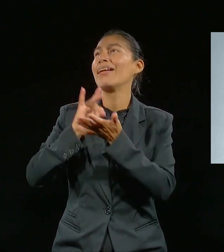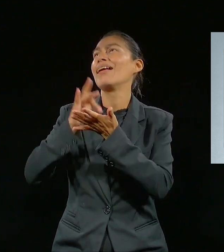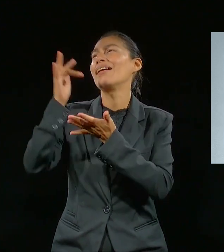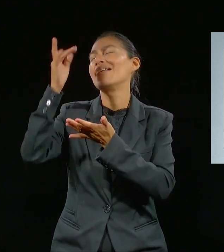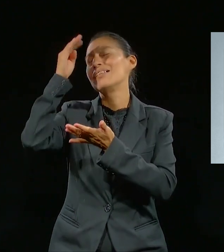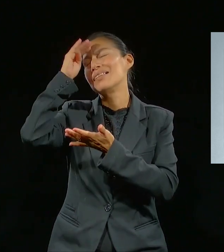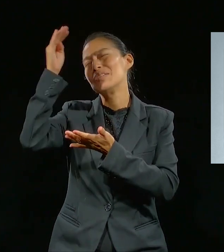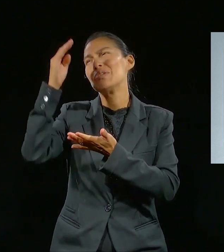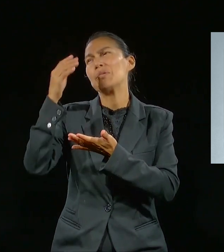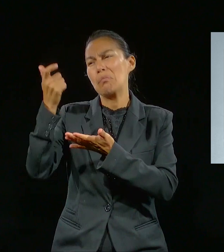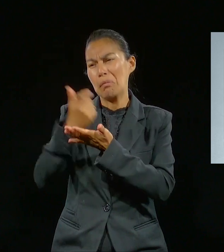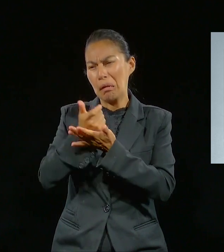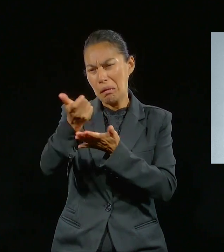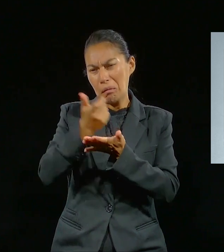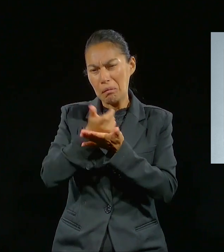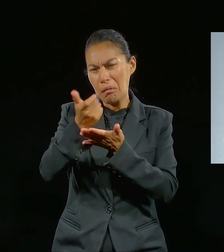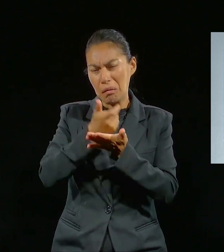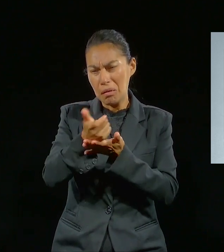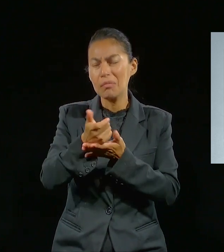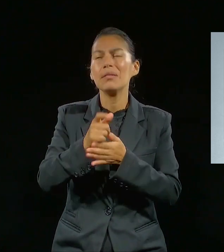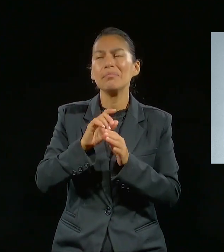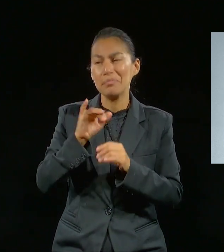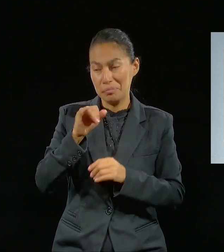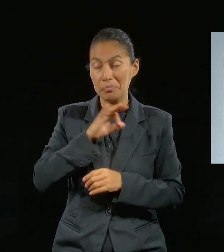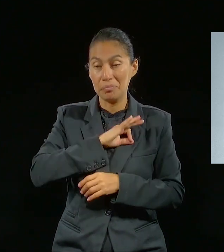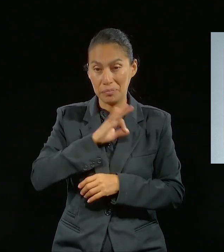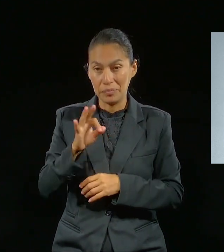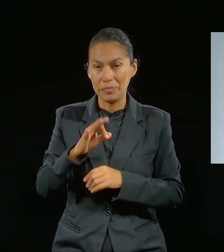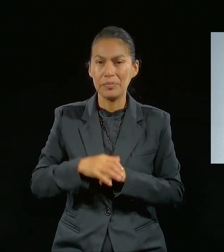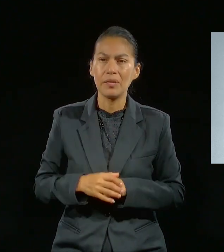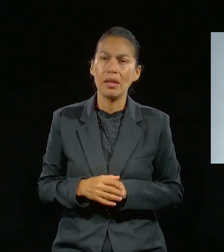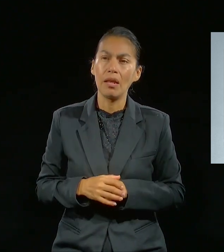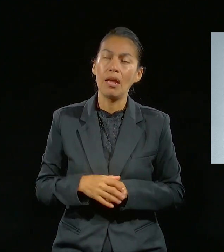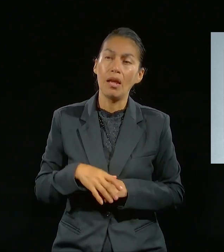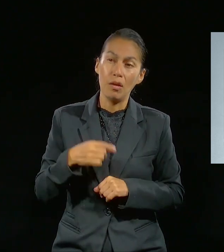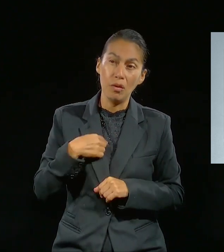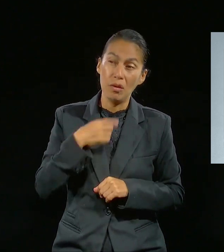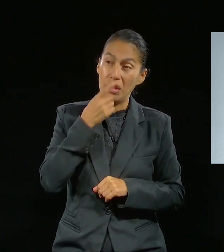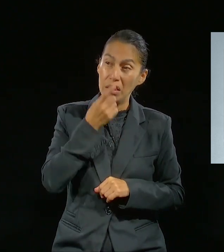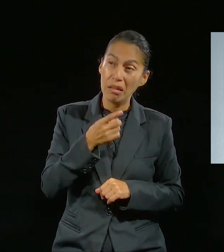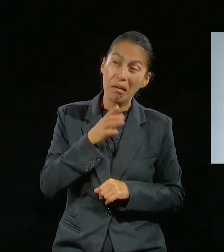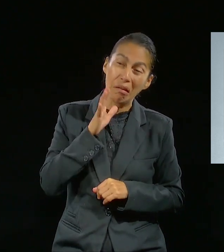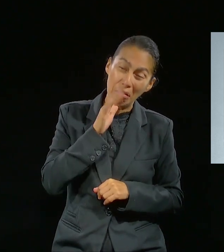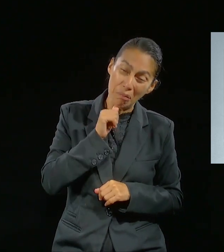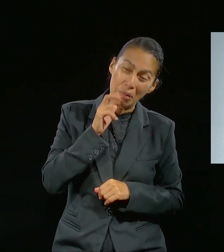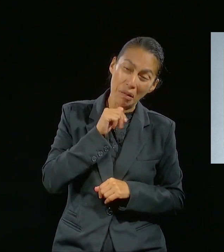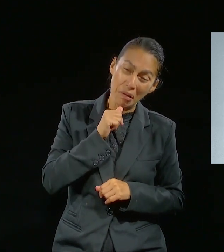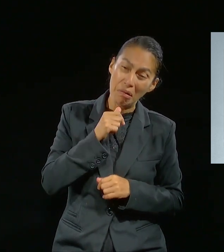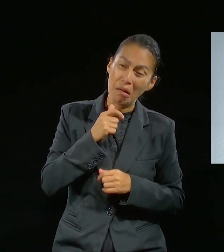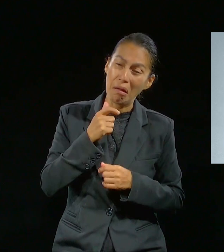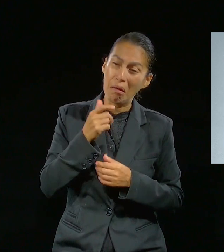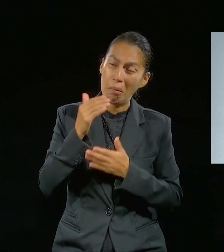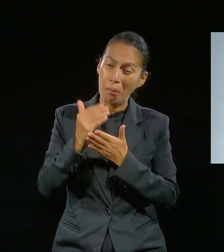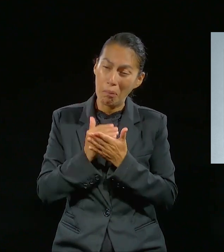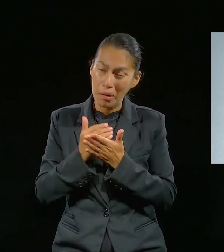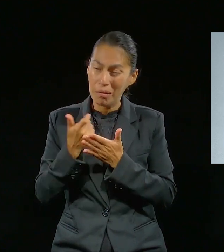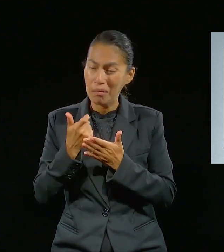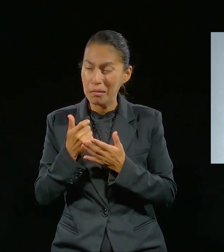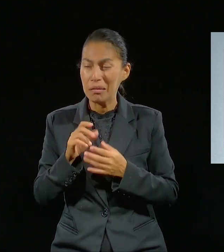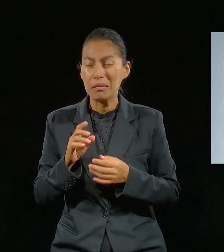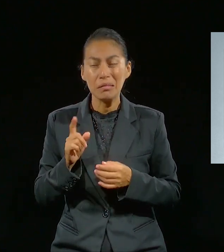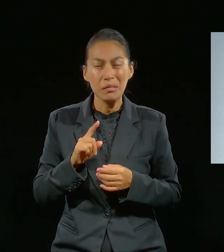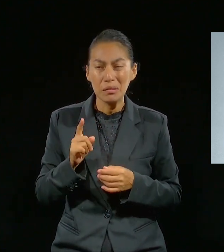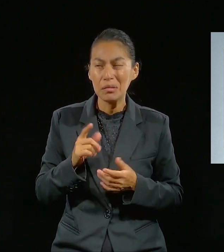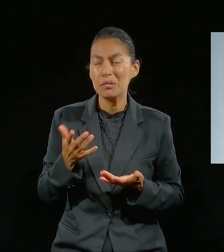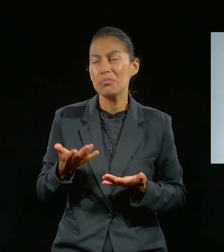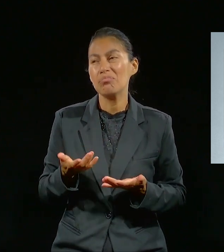pagamos Amén. carrera, gracias al Señor. Sí se Amén. puede. Y si es que no, porque no puedo yo decir, ay, es que no, no me hicieron descuento.